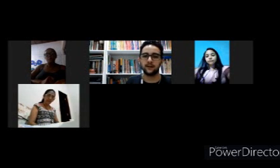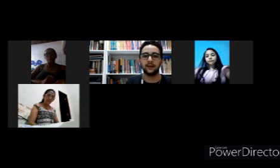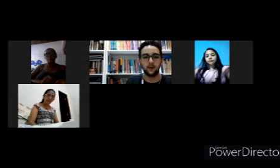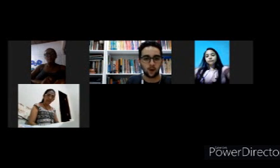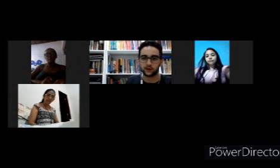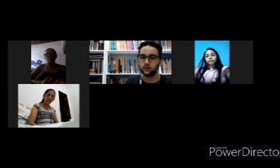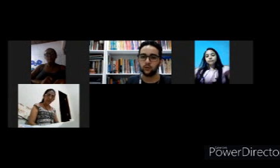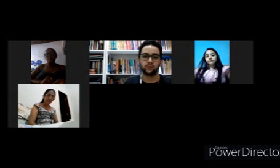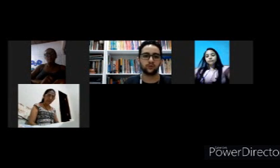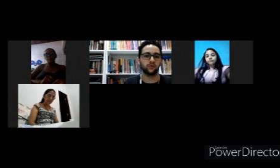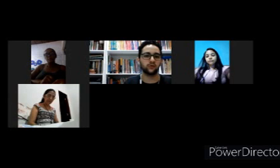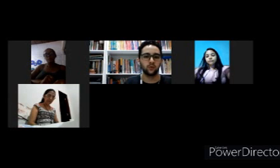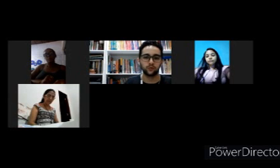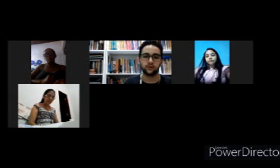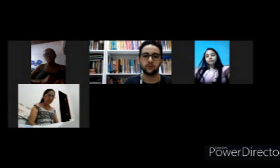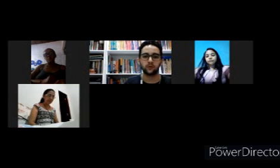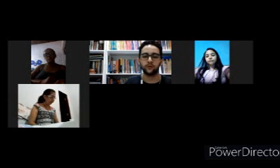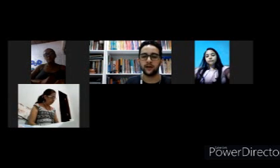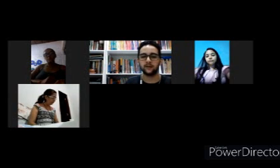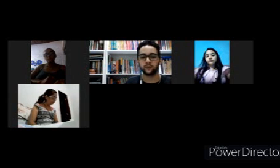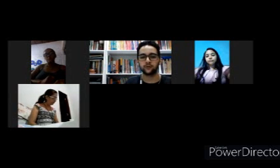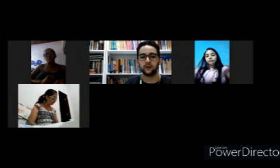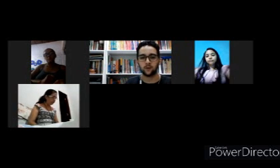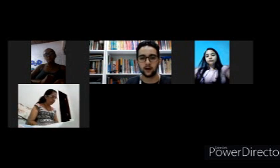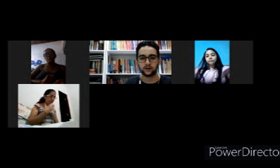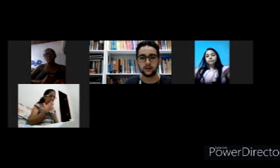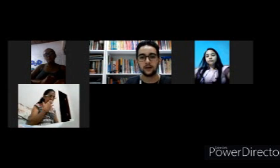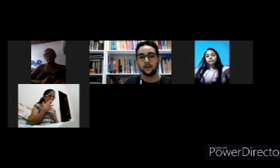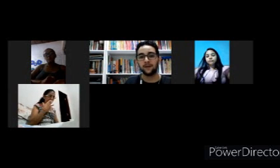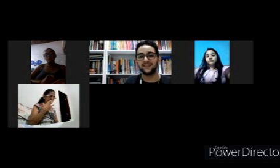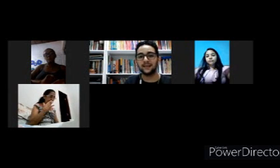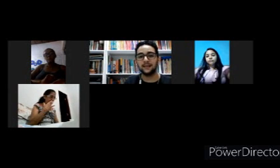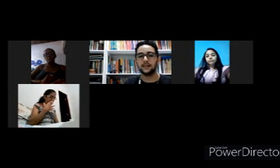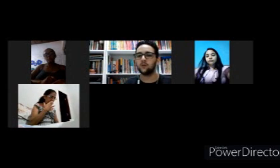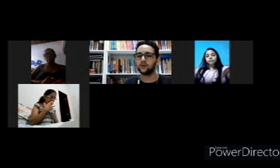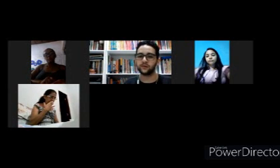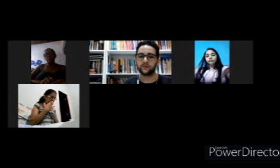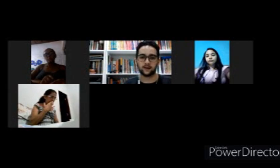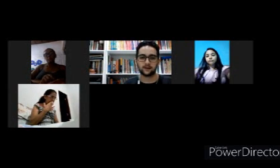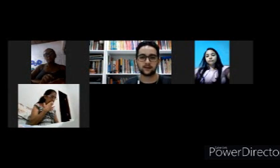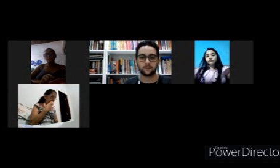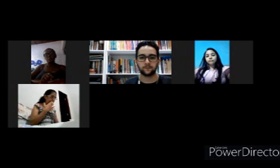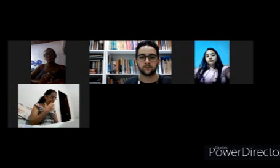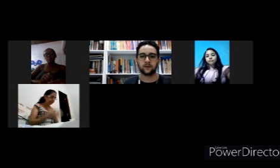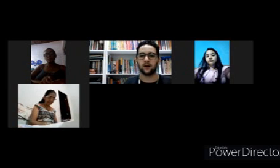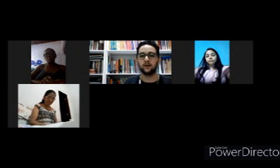têm linguagem, todos os dois grupos e duas comunidades possuem linguagem, mas línguas diferentes. A língua